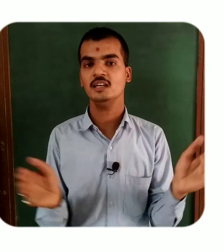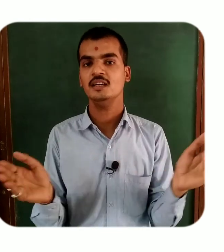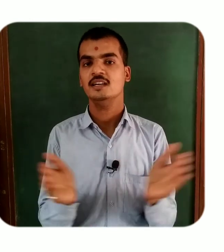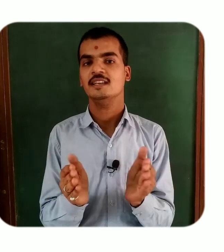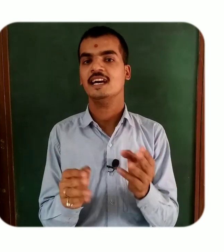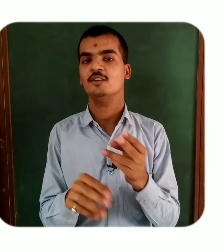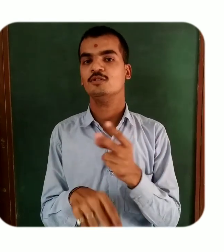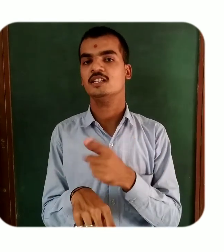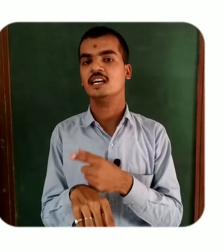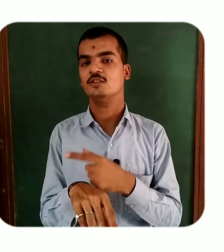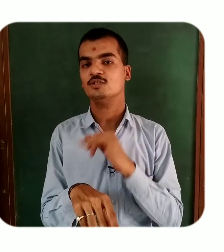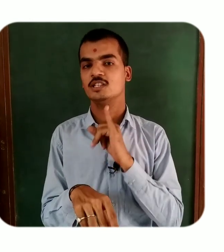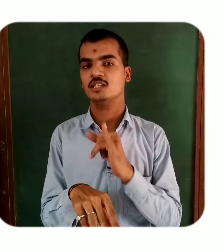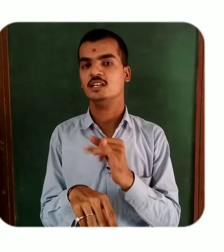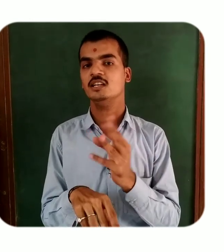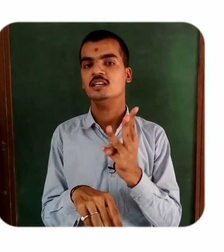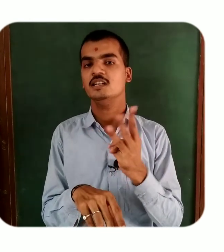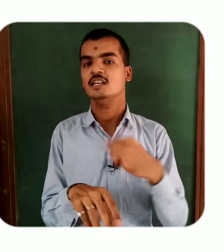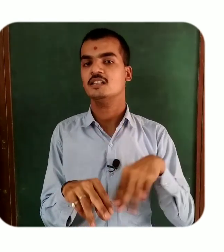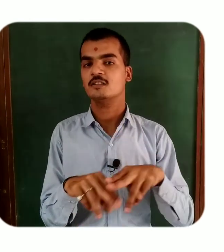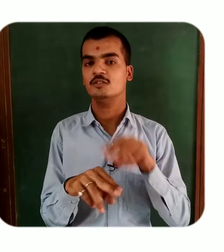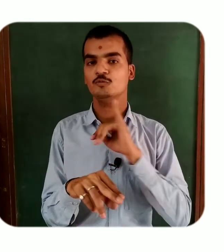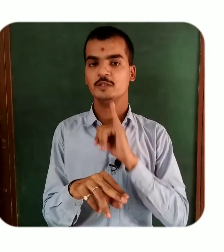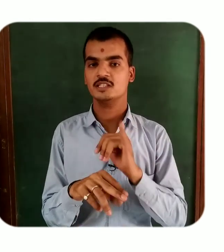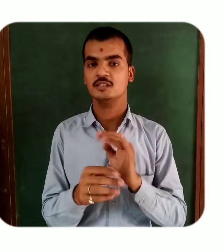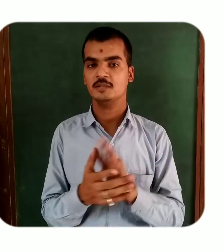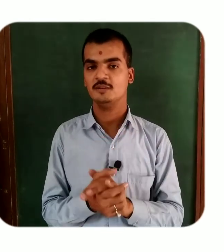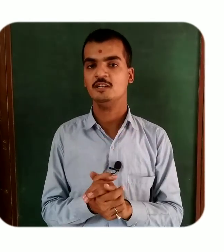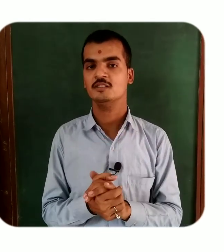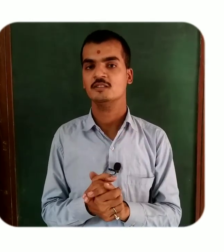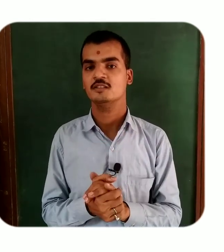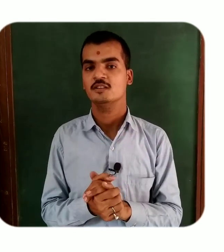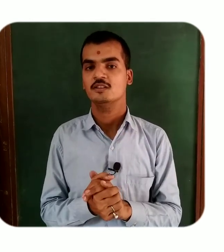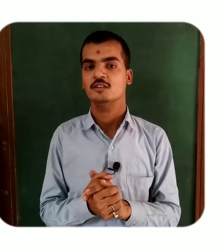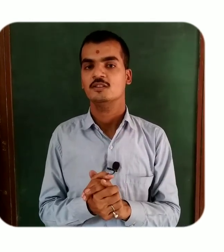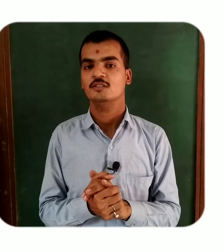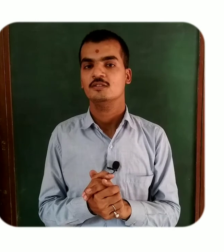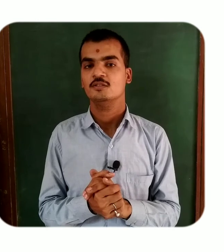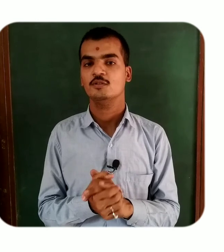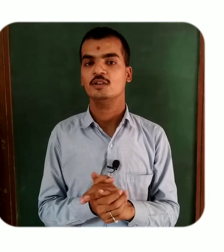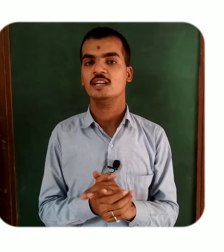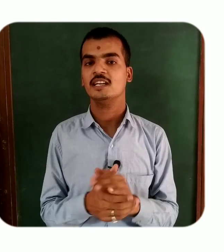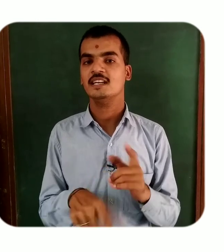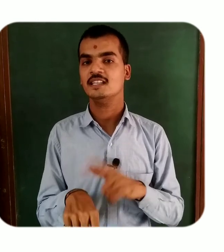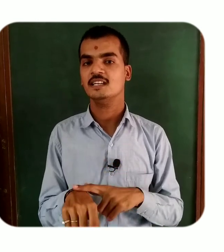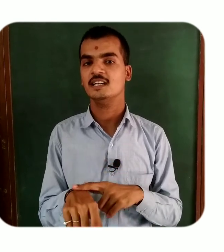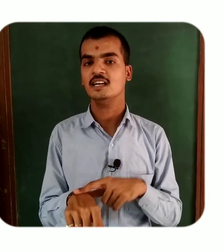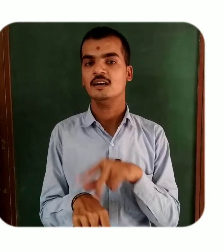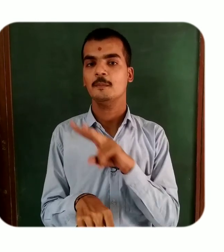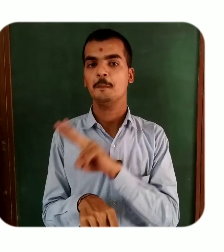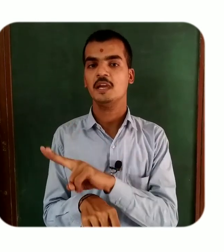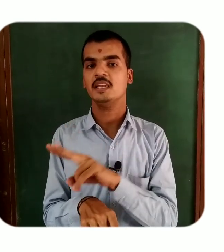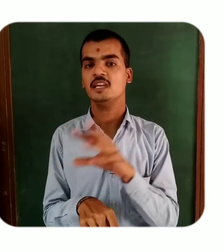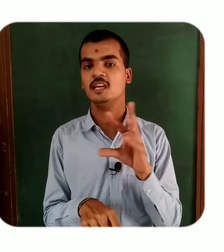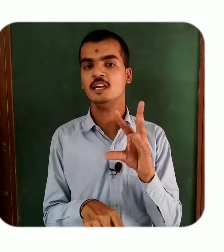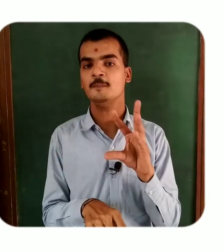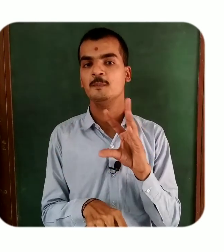અને નાનો જે કાંટો છે એ 3 ઉપર છે, બરાબર? તો એ કેટલા થયા?